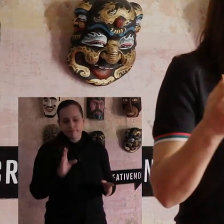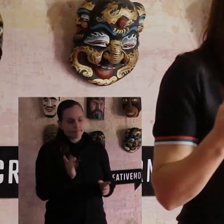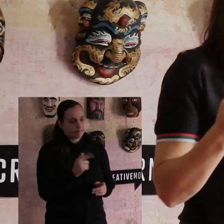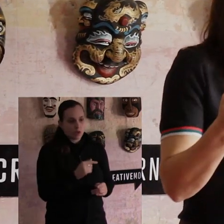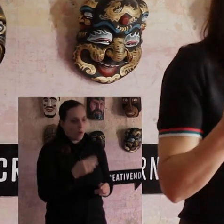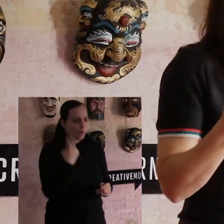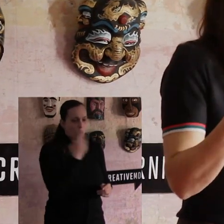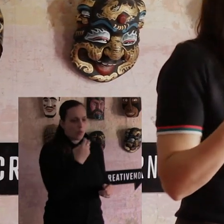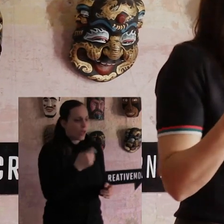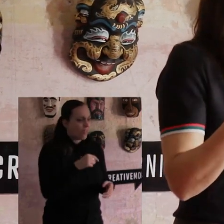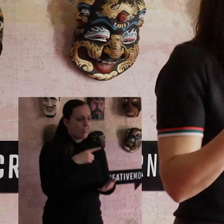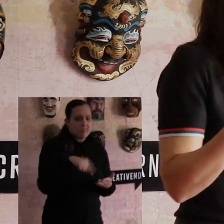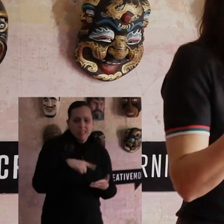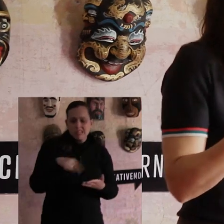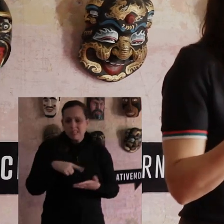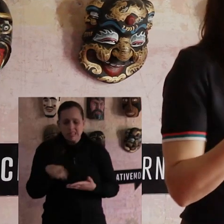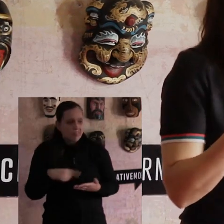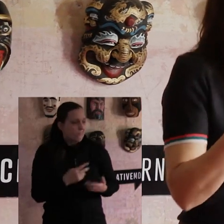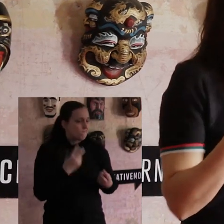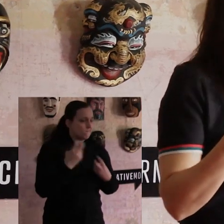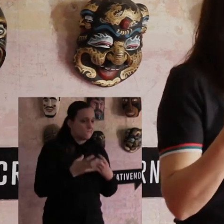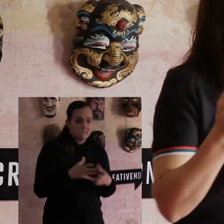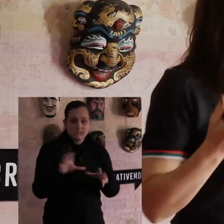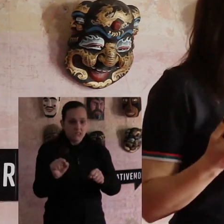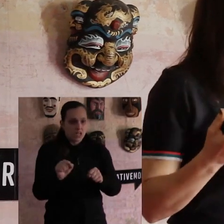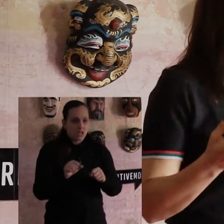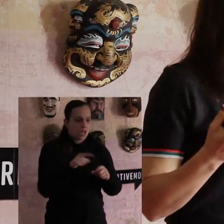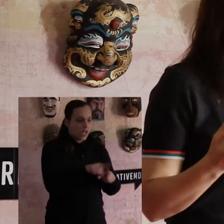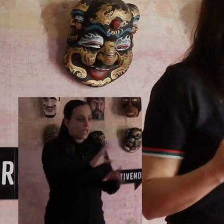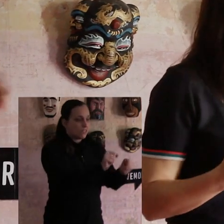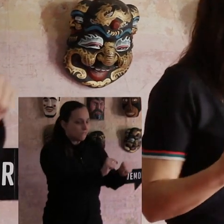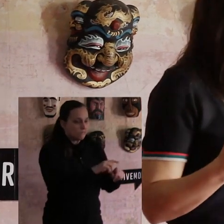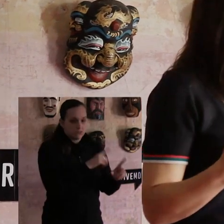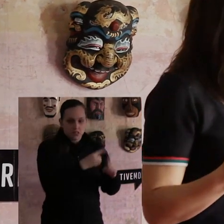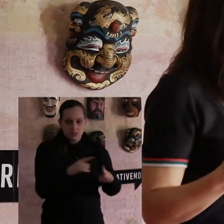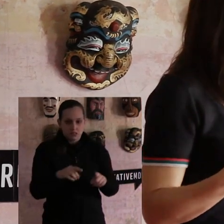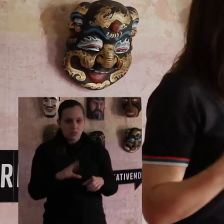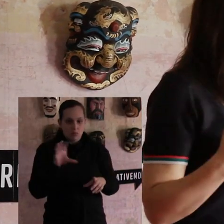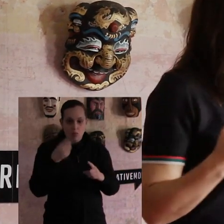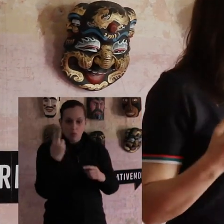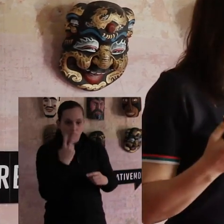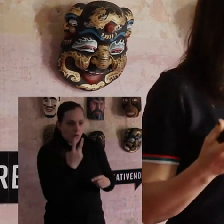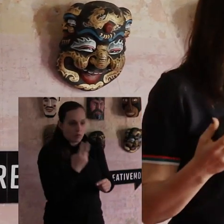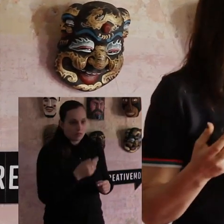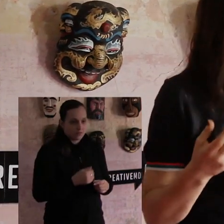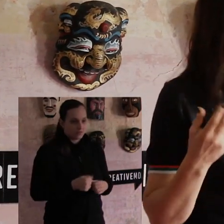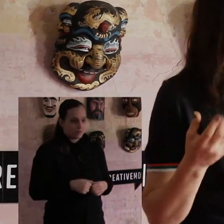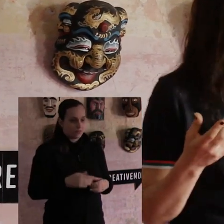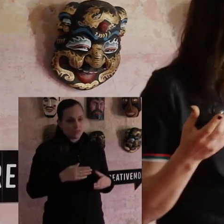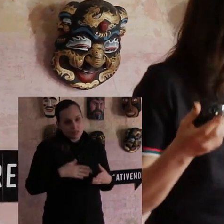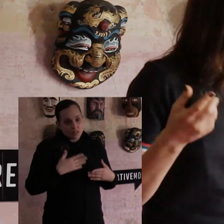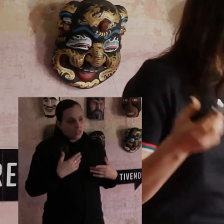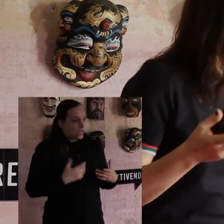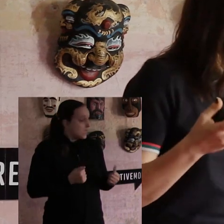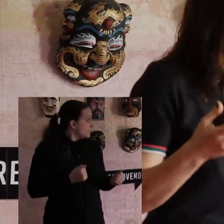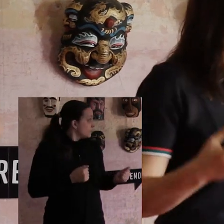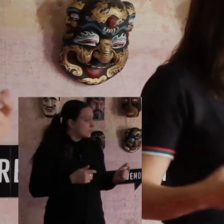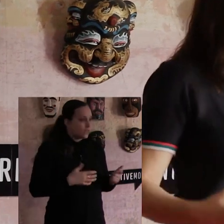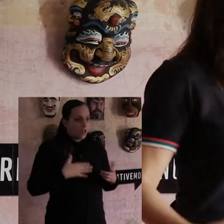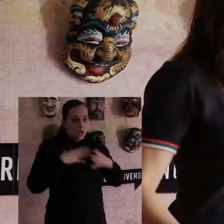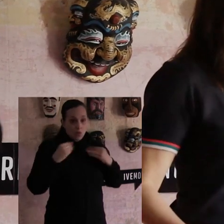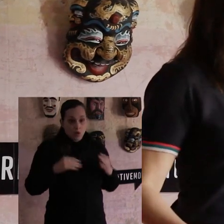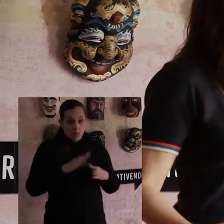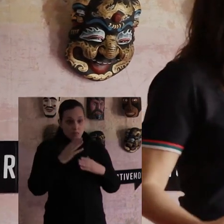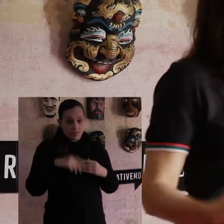tenías que ir buscando qué podías hacer, qué te podías agarrar para formarte. Y yo, que era muy de la disciplina, egresada de la Escuela Nacional de